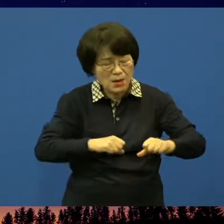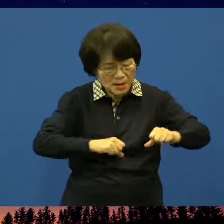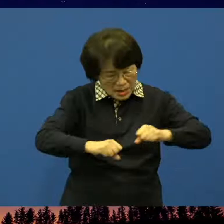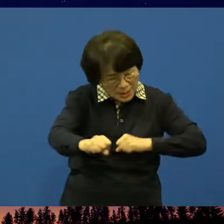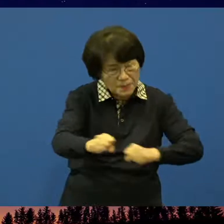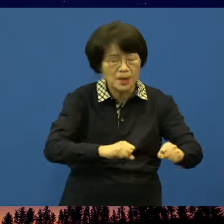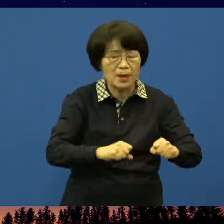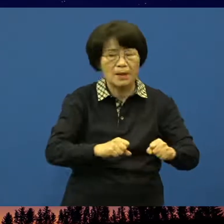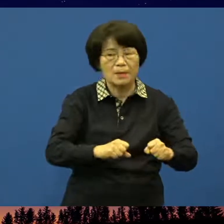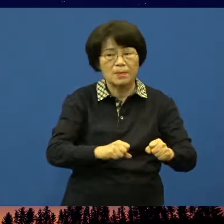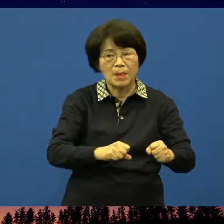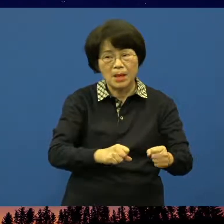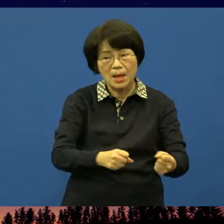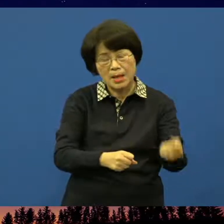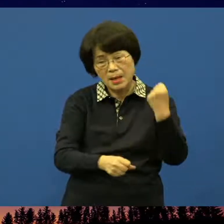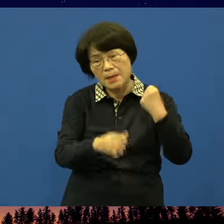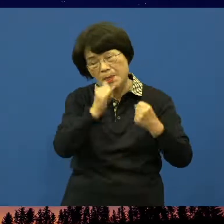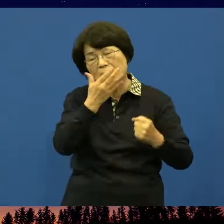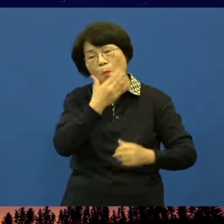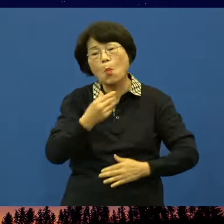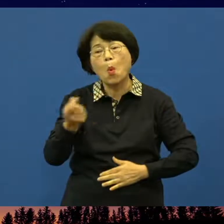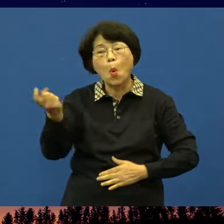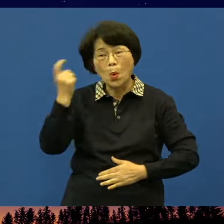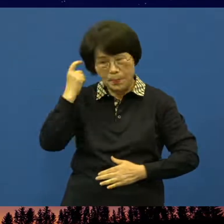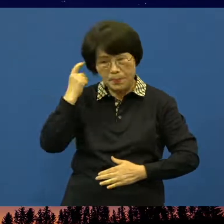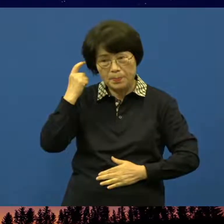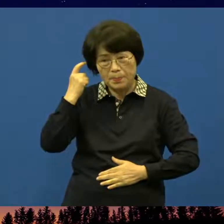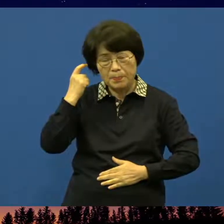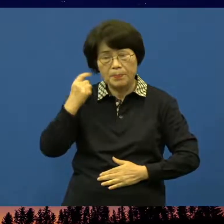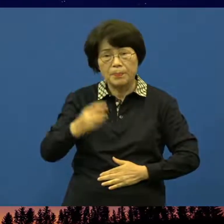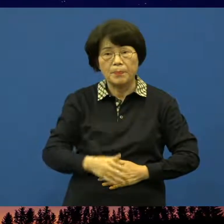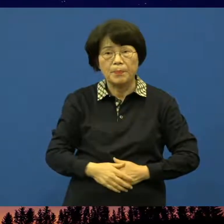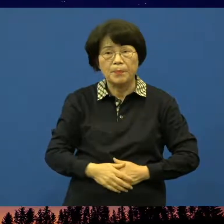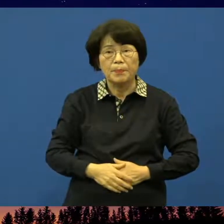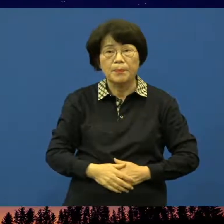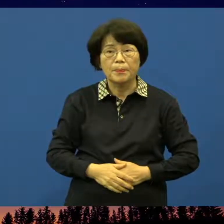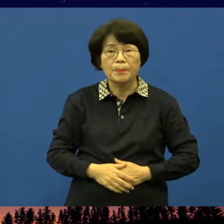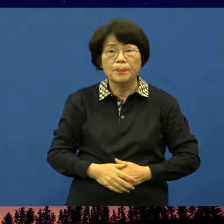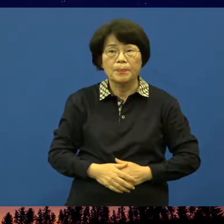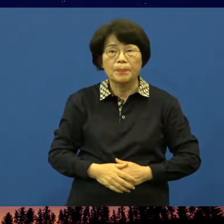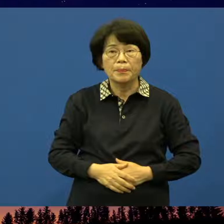역동적인, 이 다이나믹, 역동적인, 역동적, 뭔가 그냥